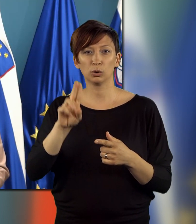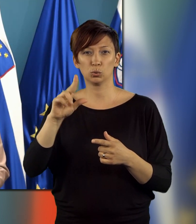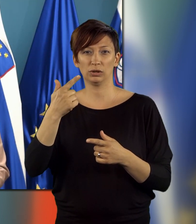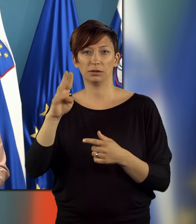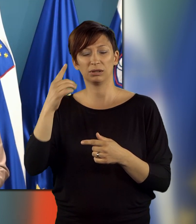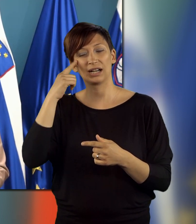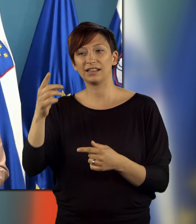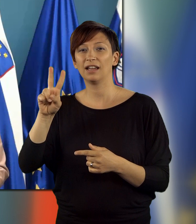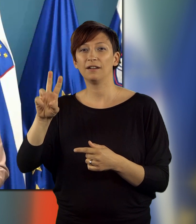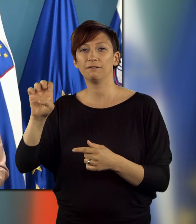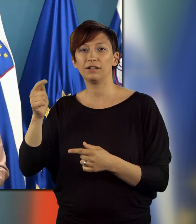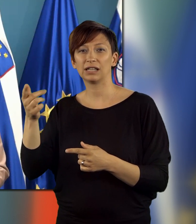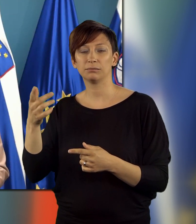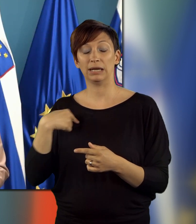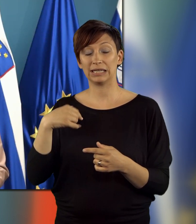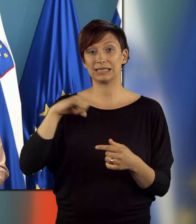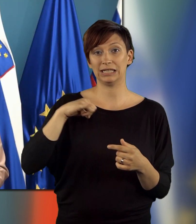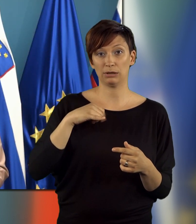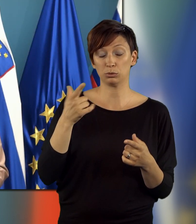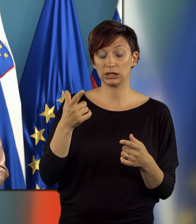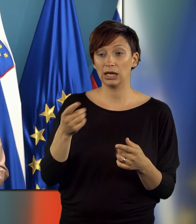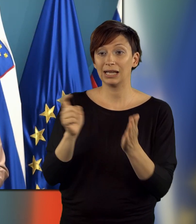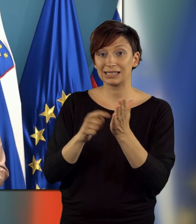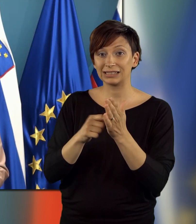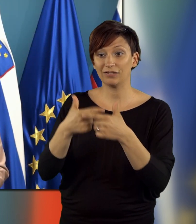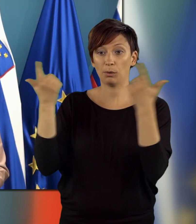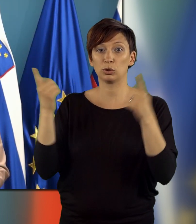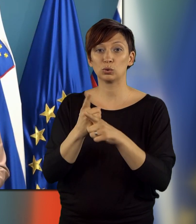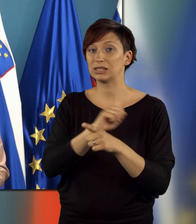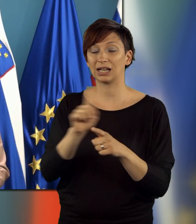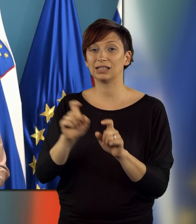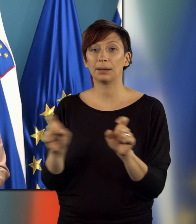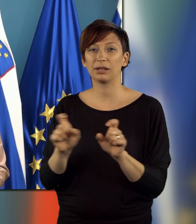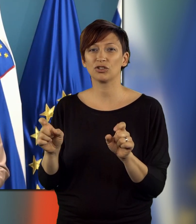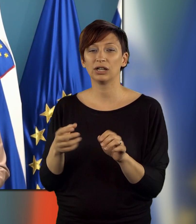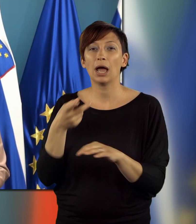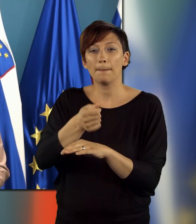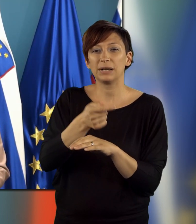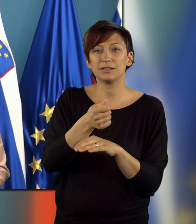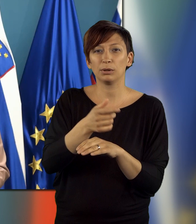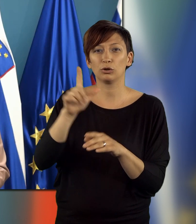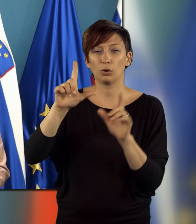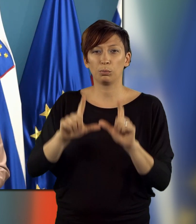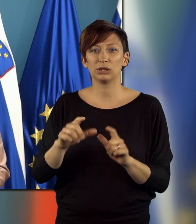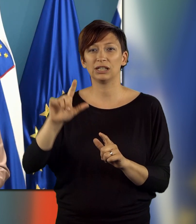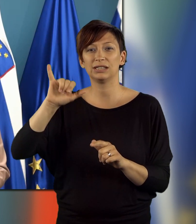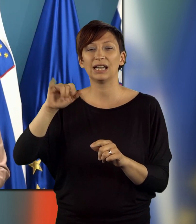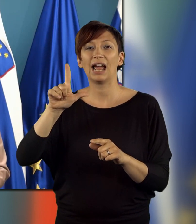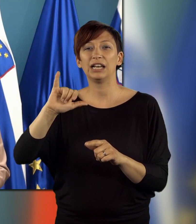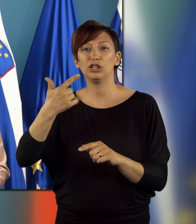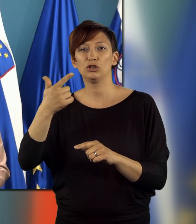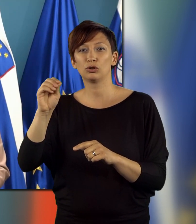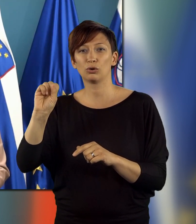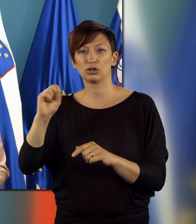glede tega Vegrada. Me zanima, če boste zahtevali od njih pojasnila tudi zaradi neplačevanja prispevkov v podjetju Litostroj Jeklo, ki je